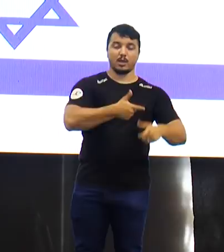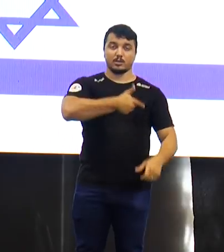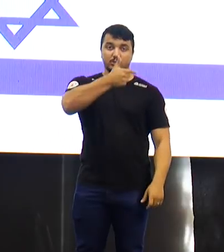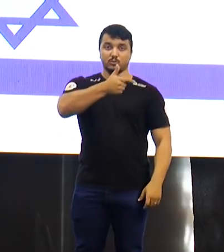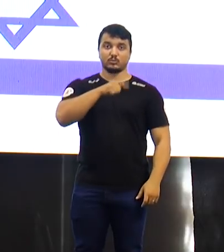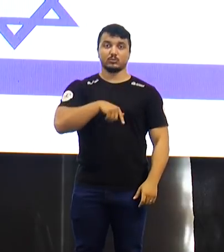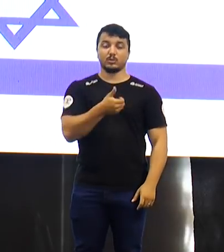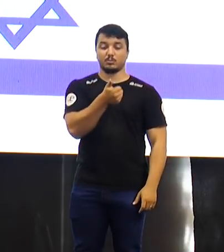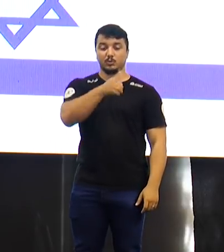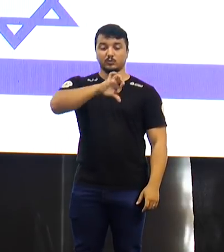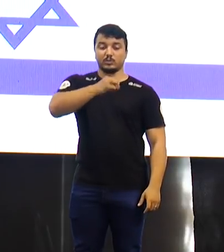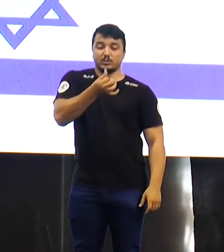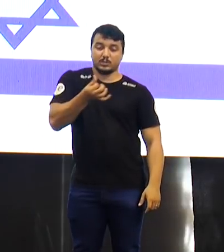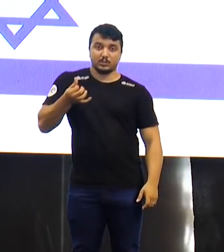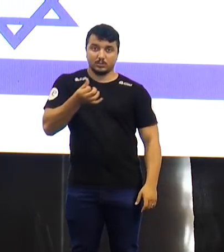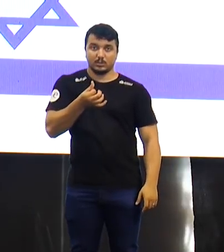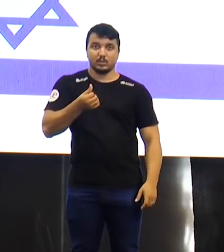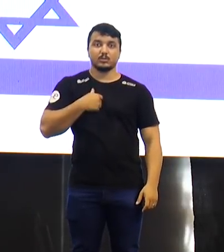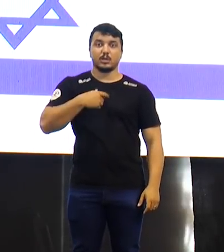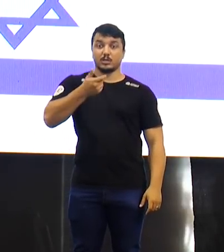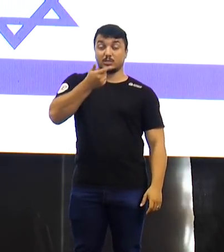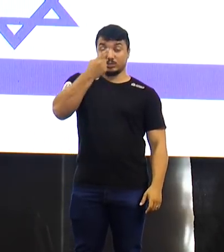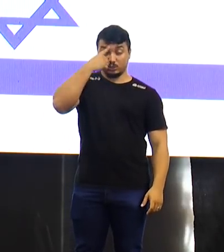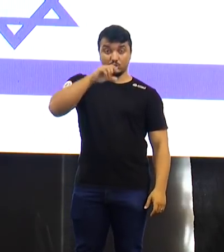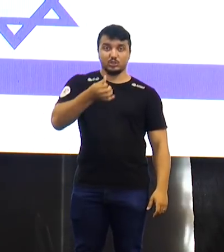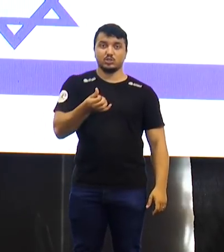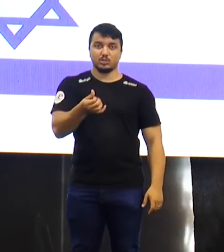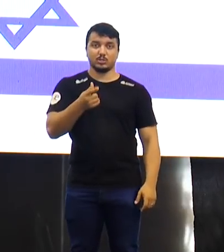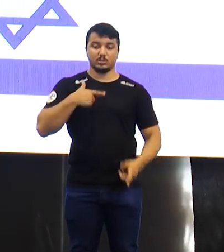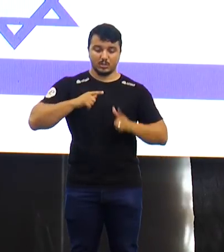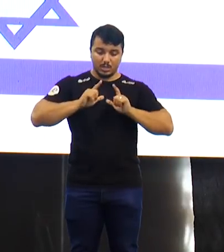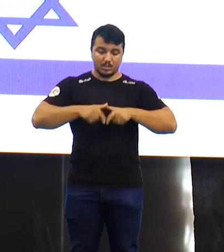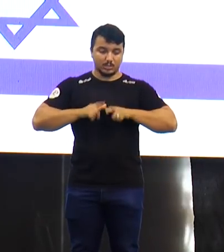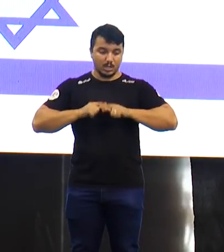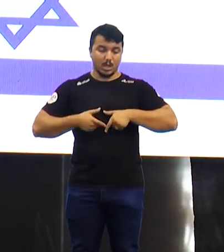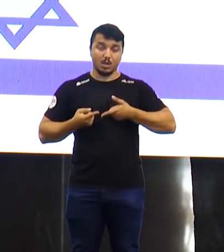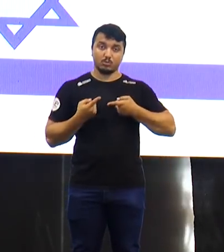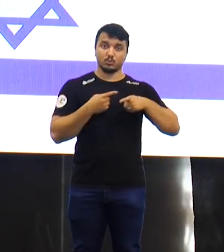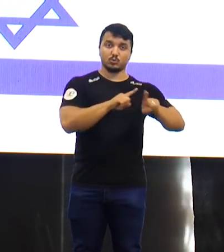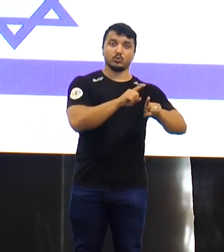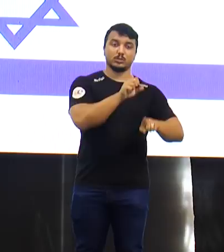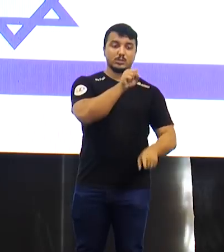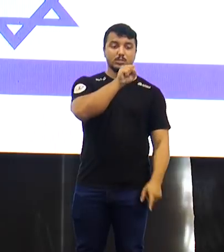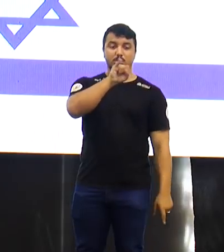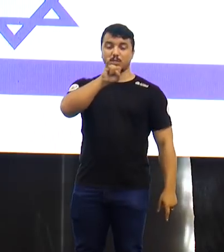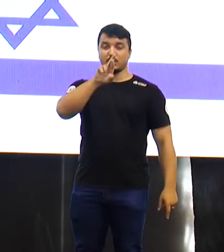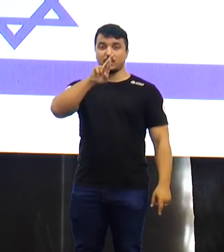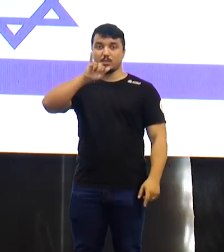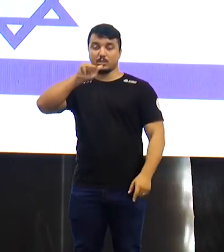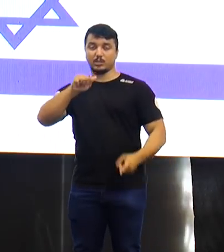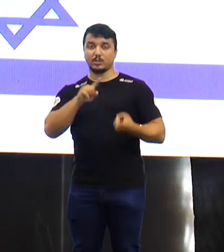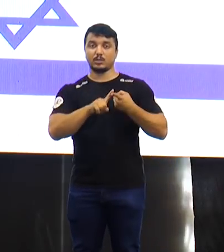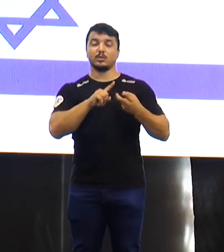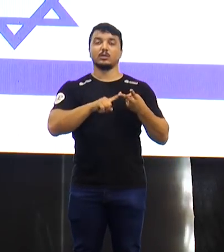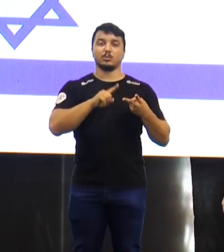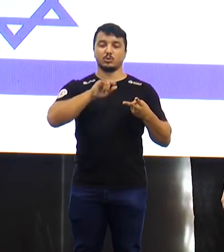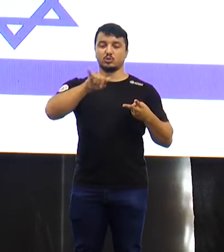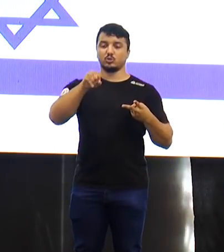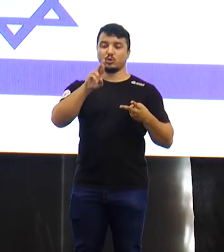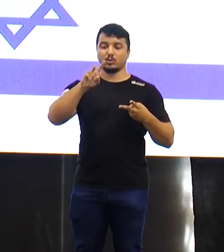67, a terceira, 6 dias. Israel ataca Síria, Jordânia e